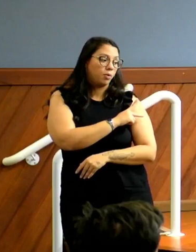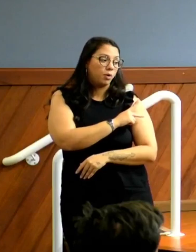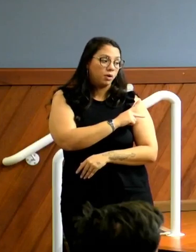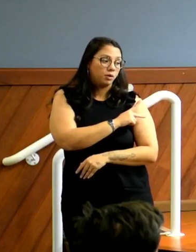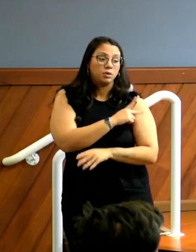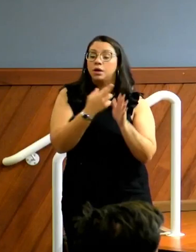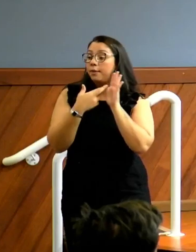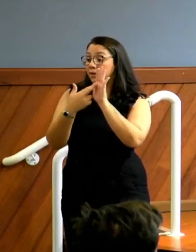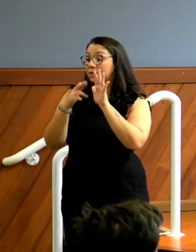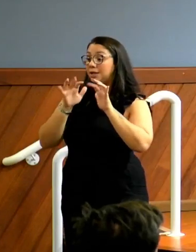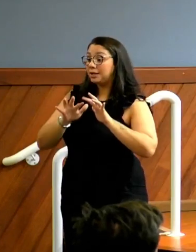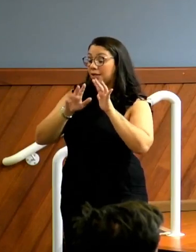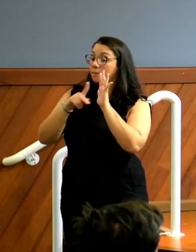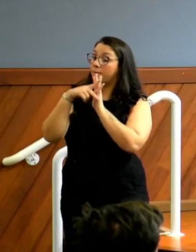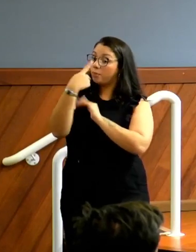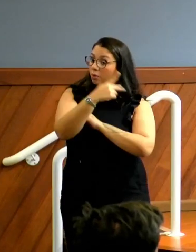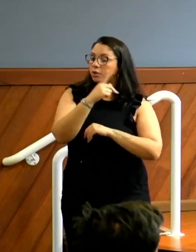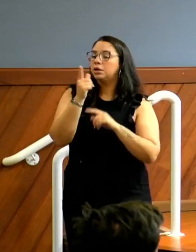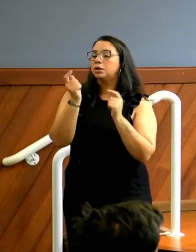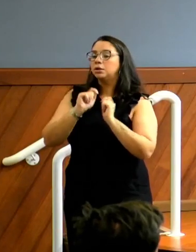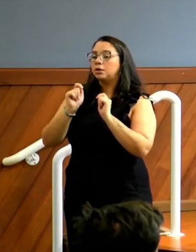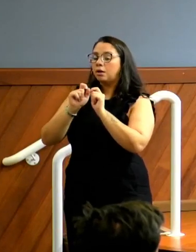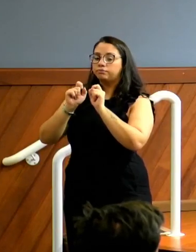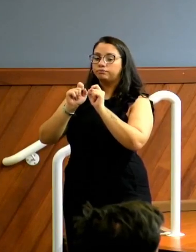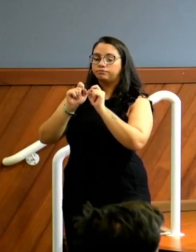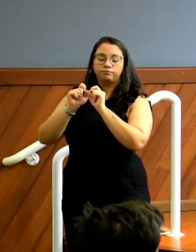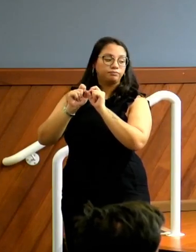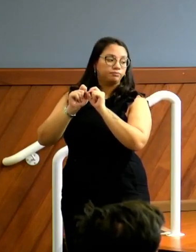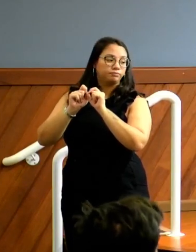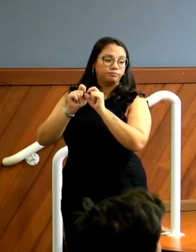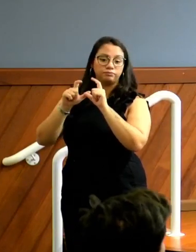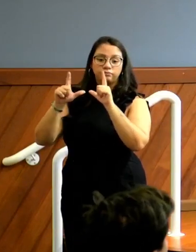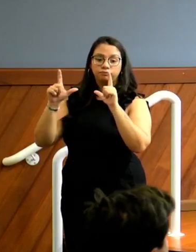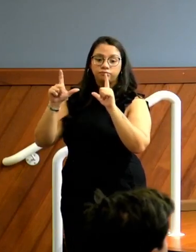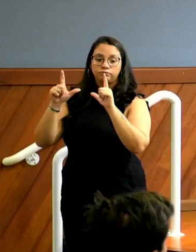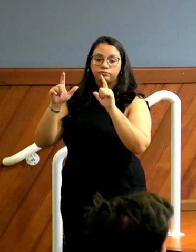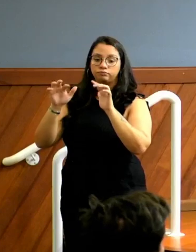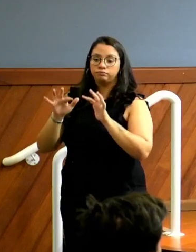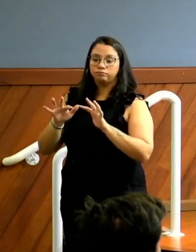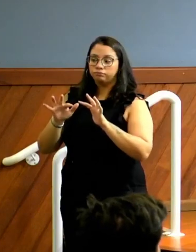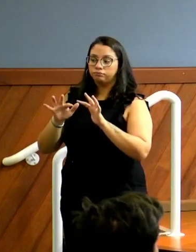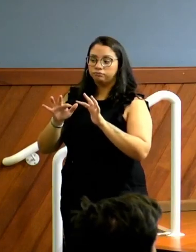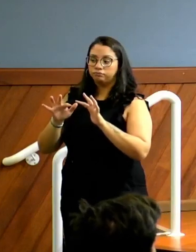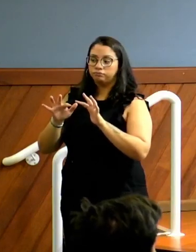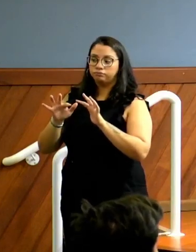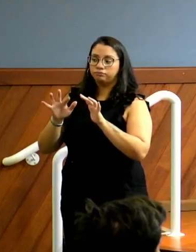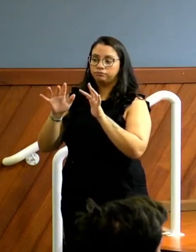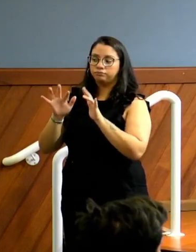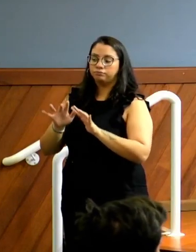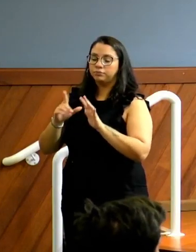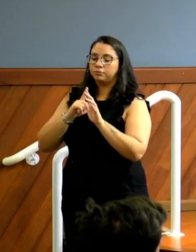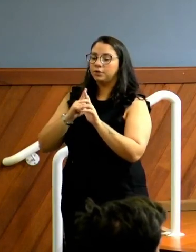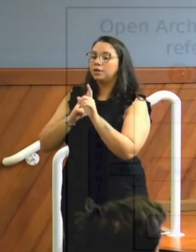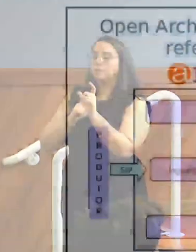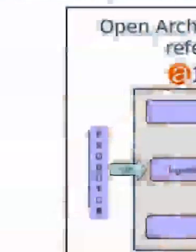os representantes digitais que vão ser acessados aqui, os materiais em baixa, que vão ser acessados as derivadas, que vão ser acessados